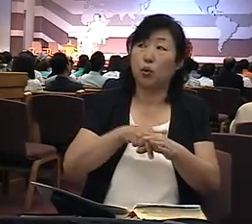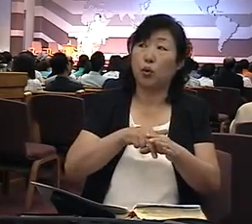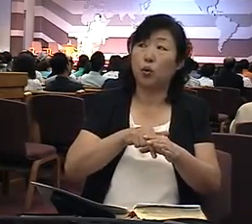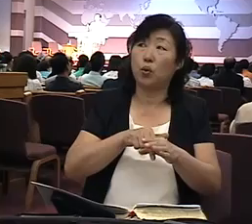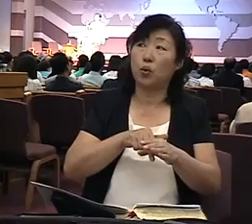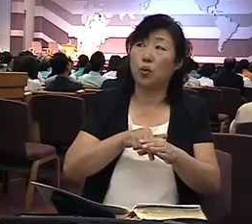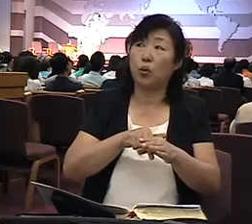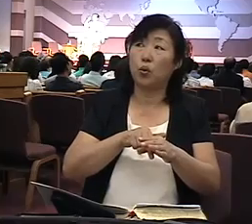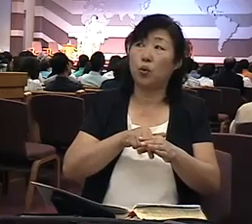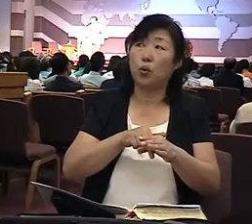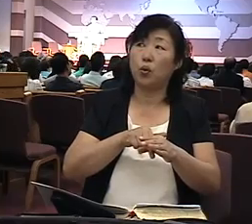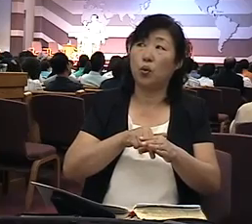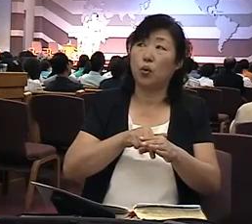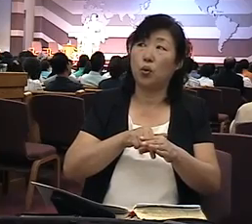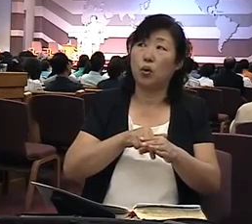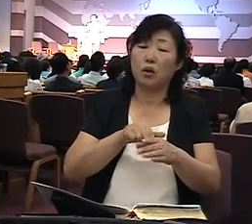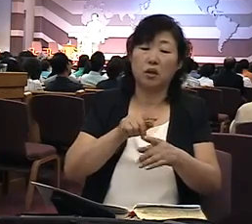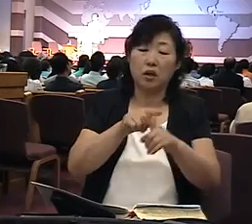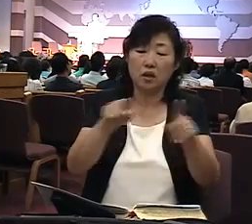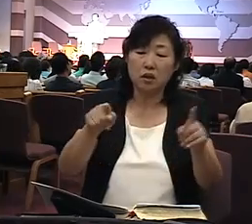그들을 가리켜 제자가 더해요.